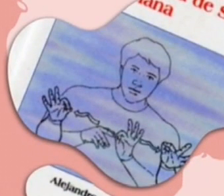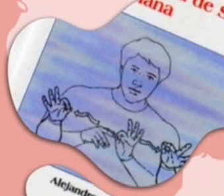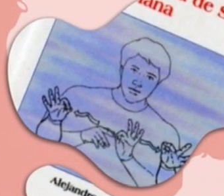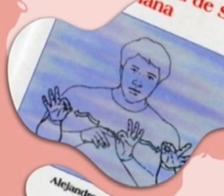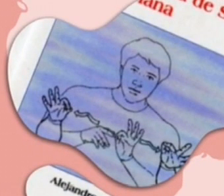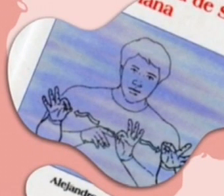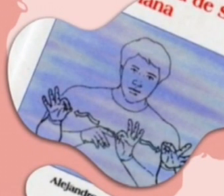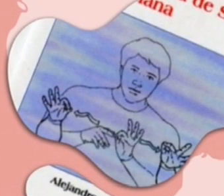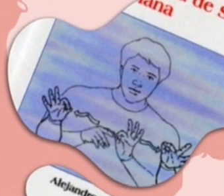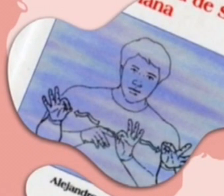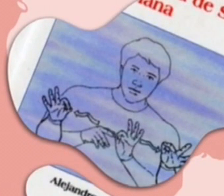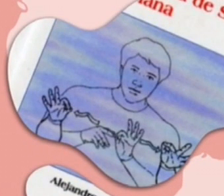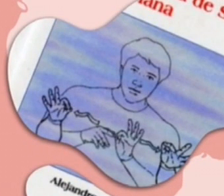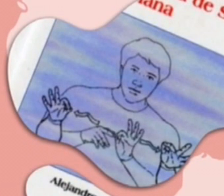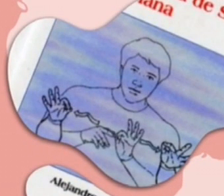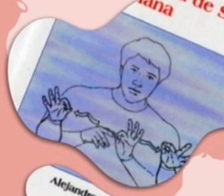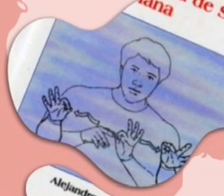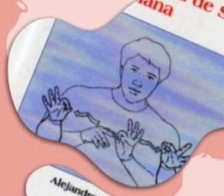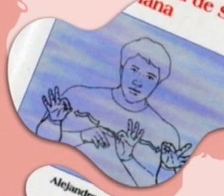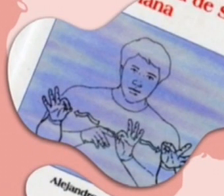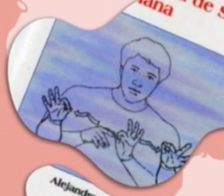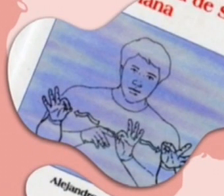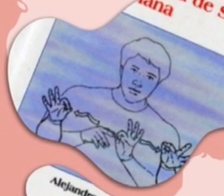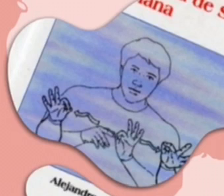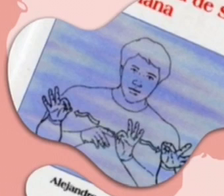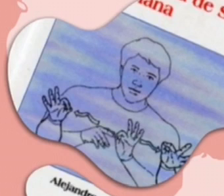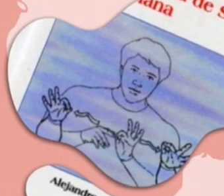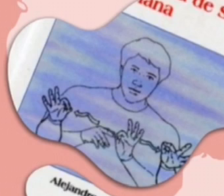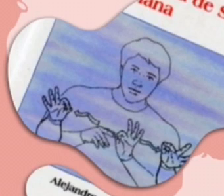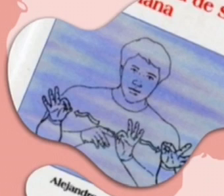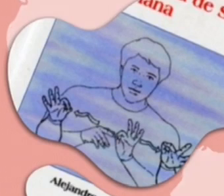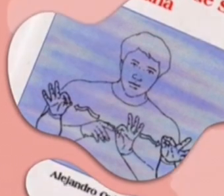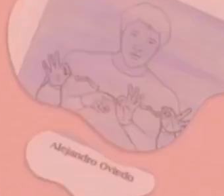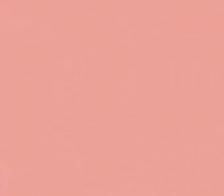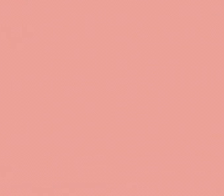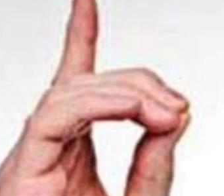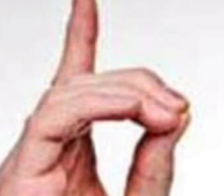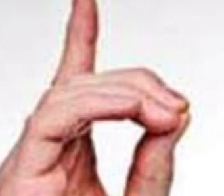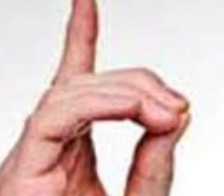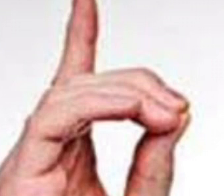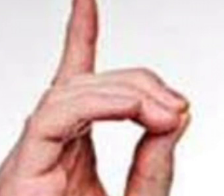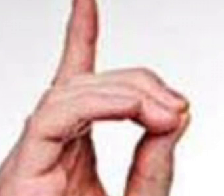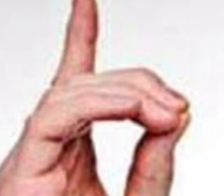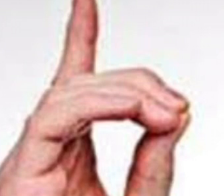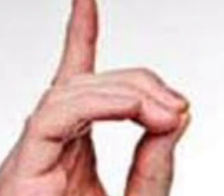gramática, vocabulario y cultura, aunque algunas veces pueden coincidir en algunas